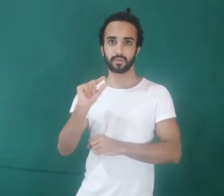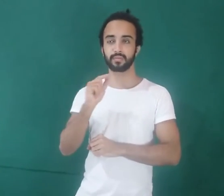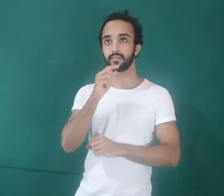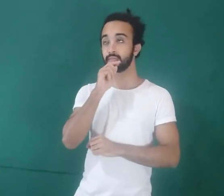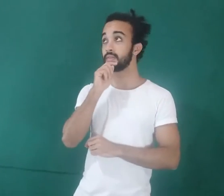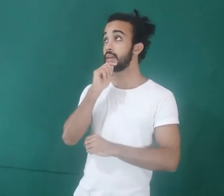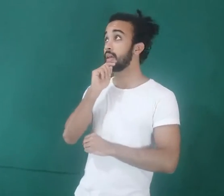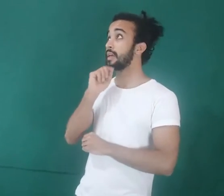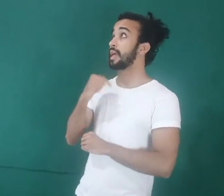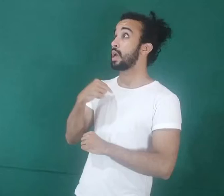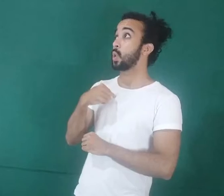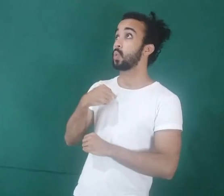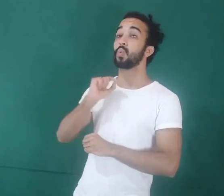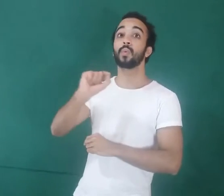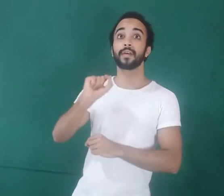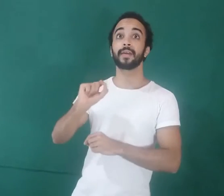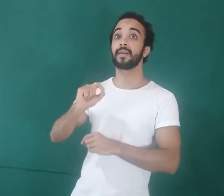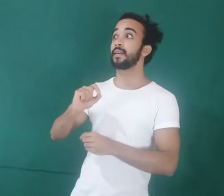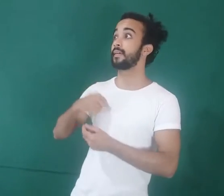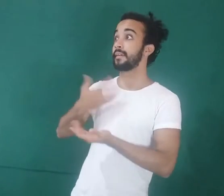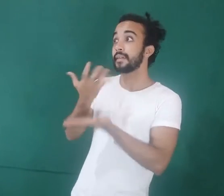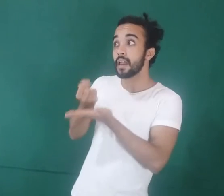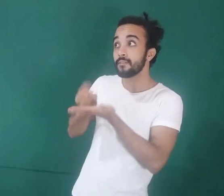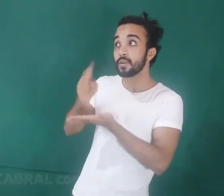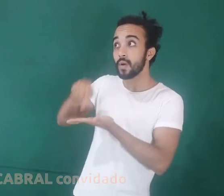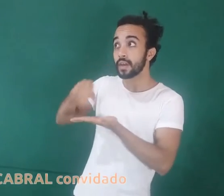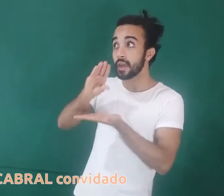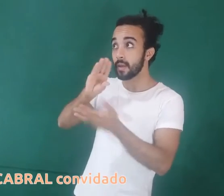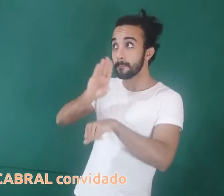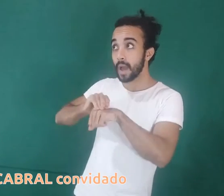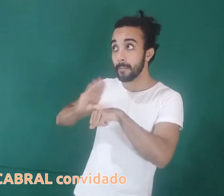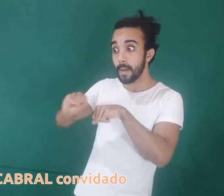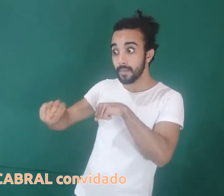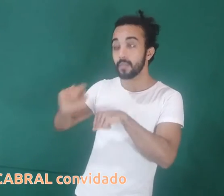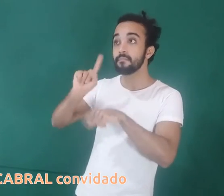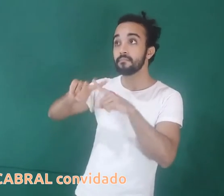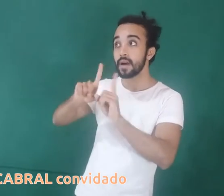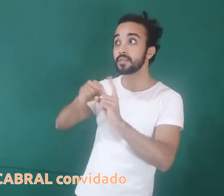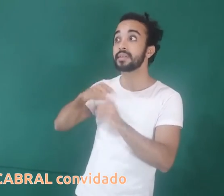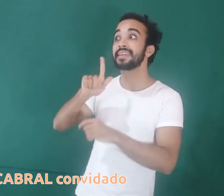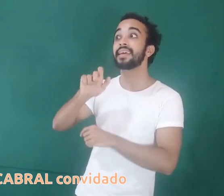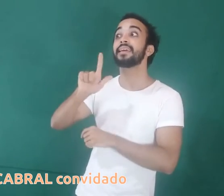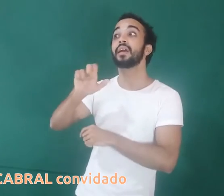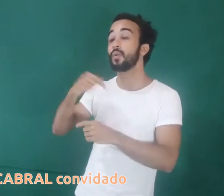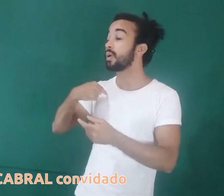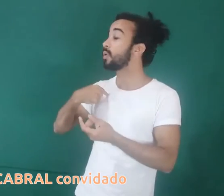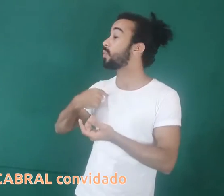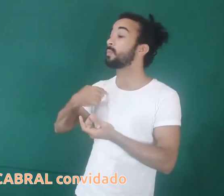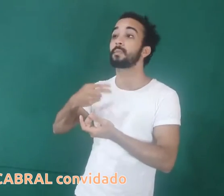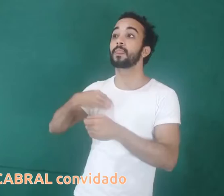segundo. Eu tô gravando um podcast aqui rapidinho, mas eu vou... Geguel, eu tô aqui gravando